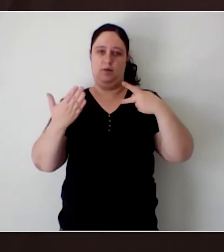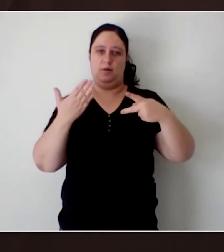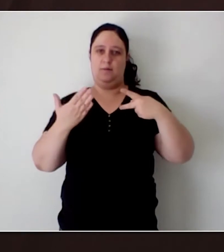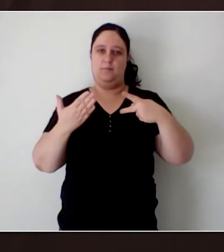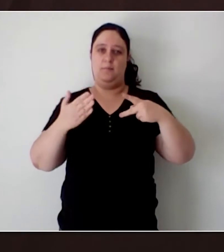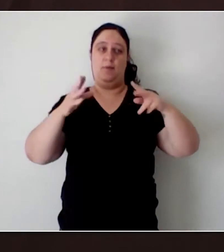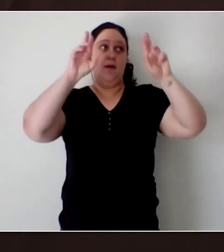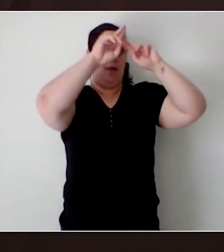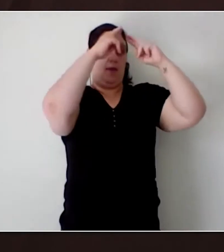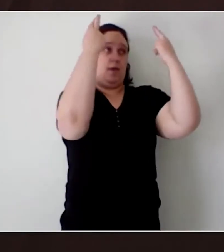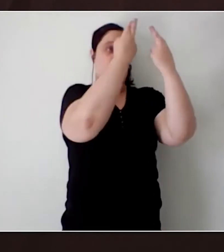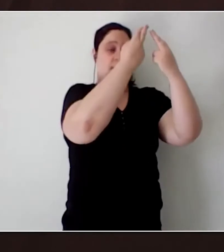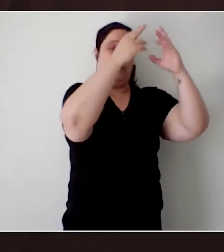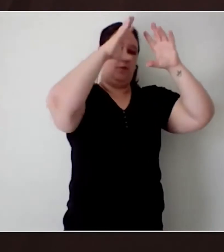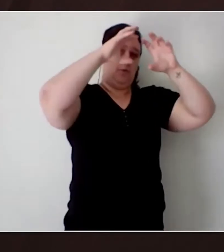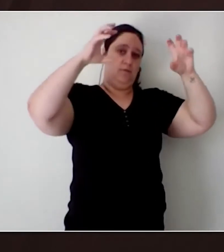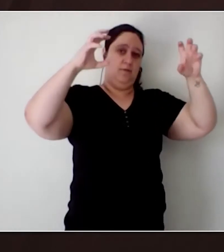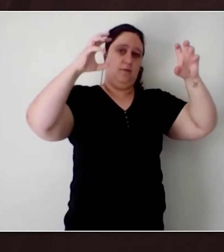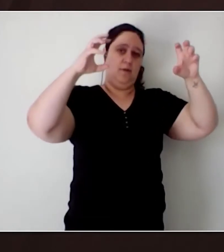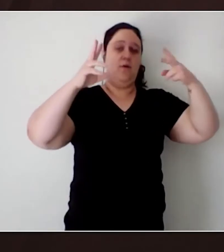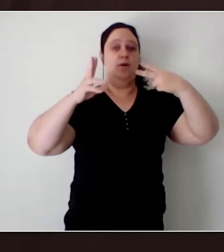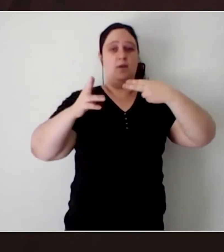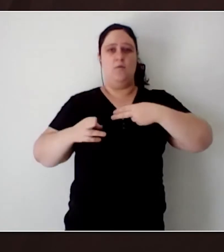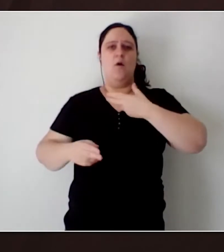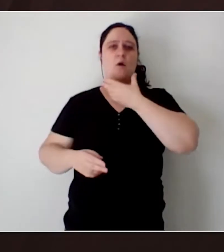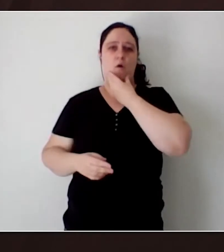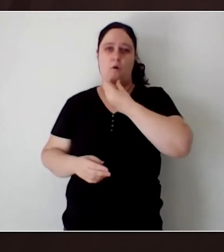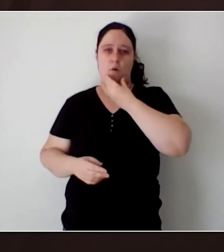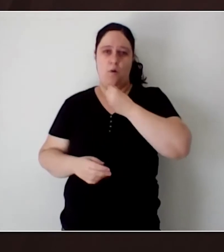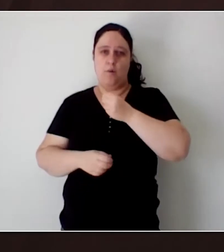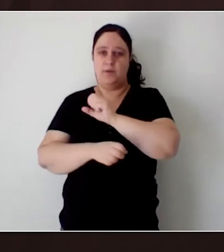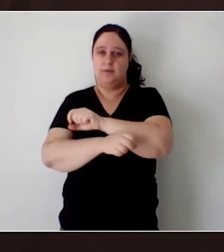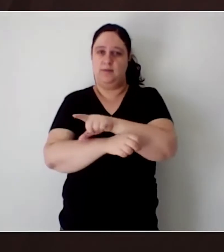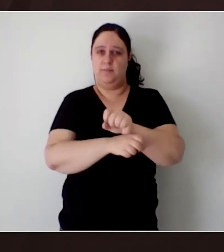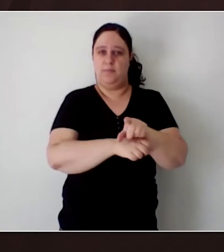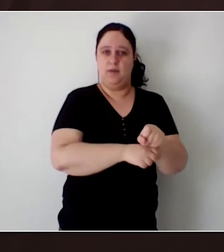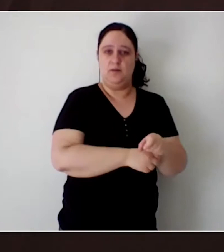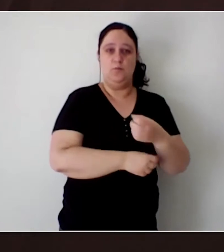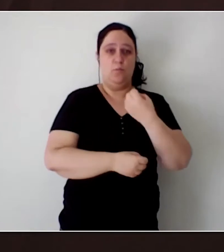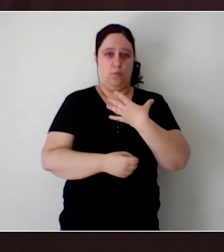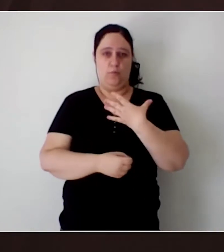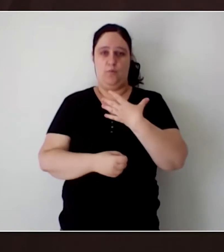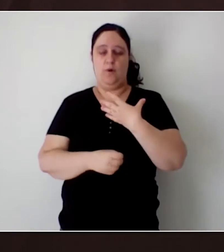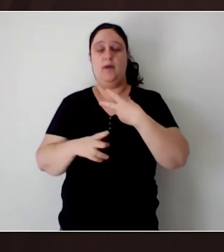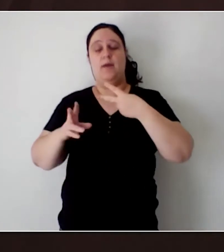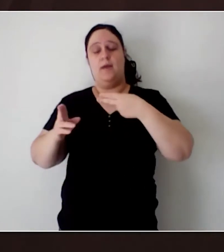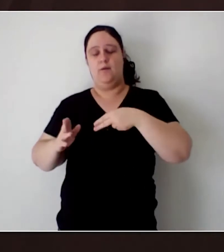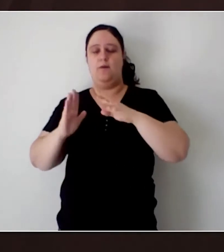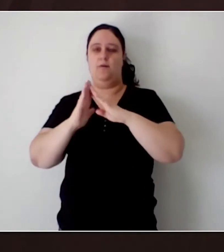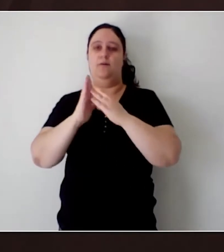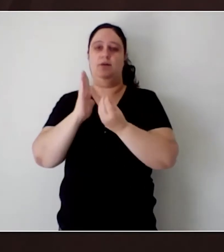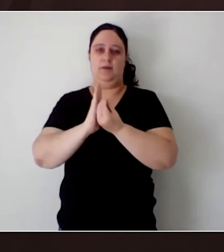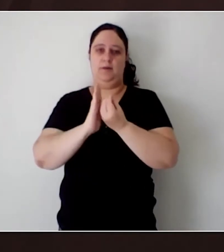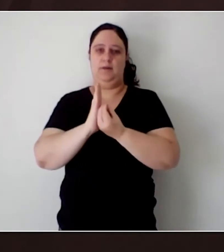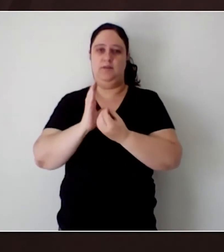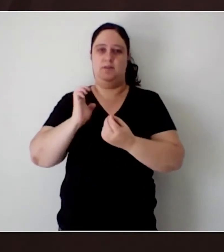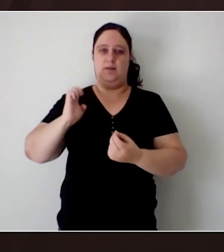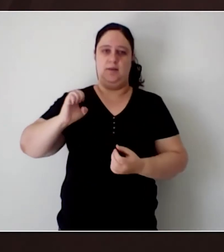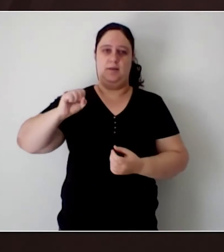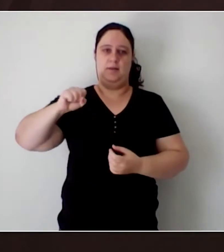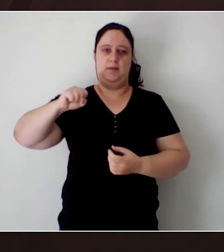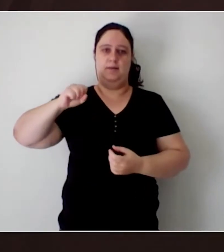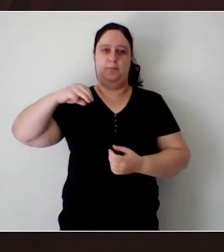campo. Essa parábola já corresponde à igreja em Esmirna. Igreja em Esmirna. Da mesma